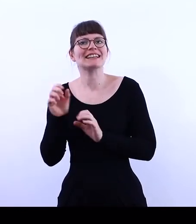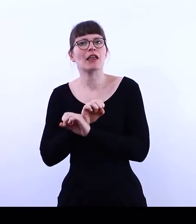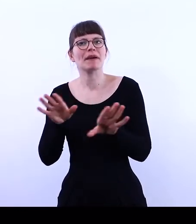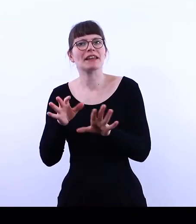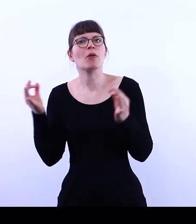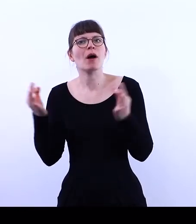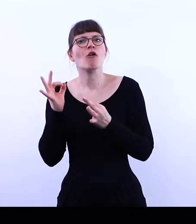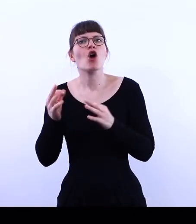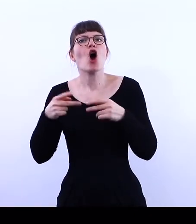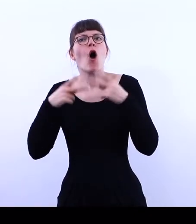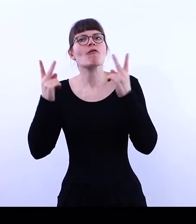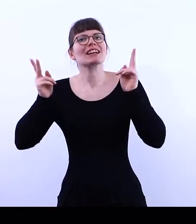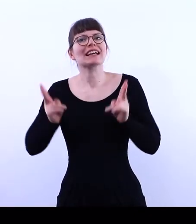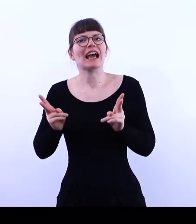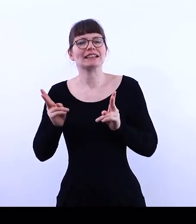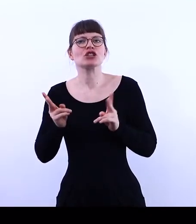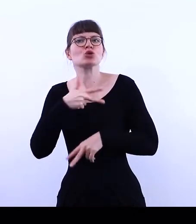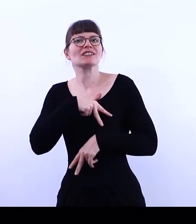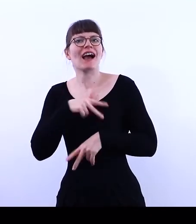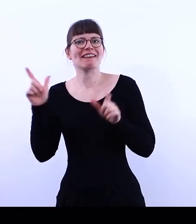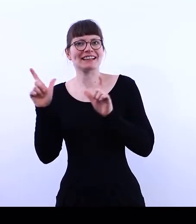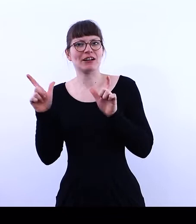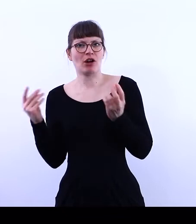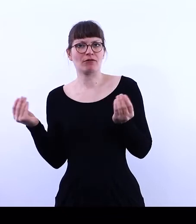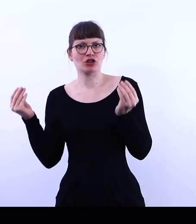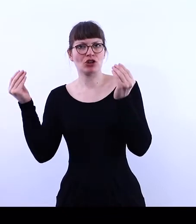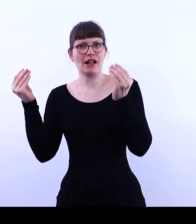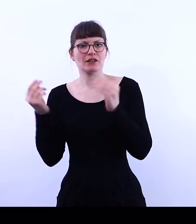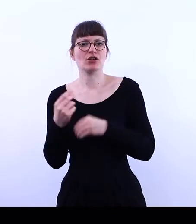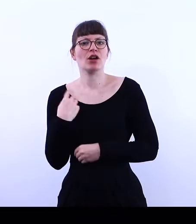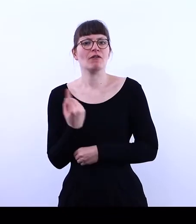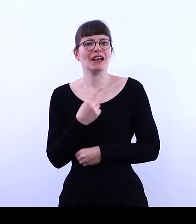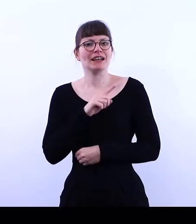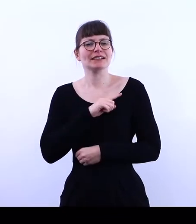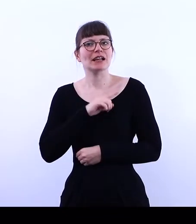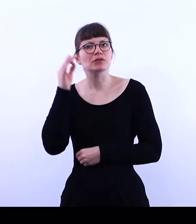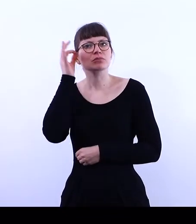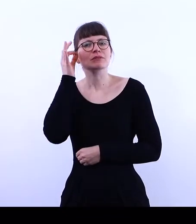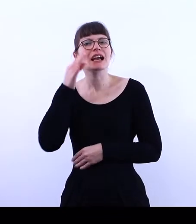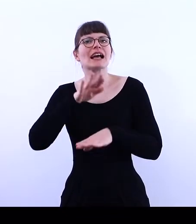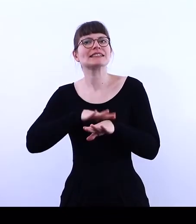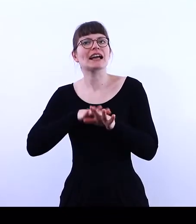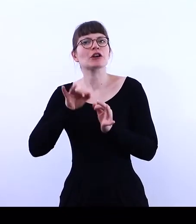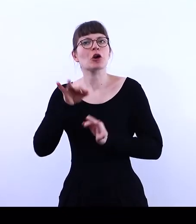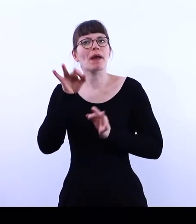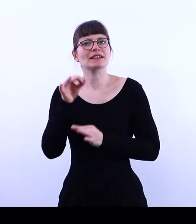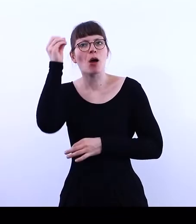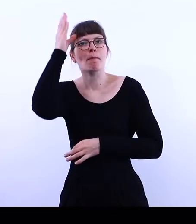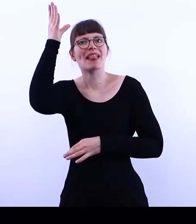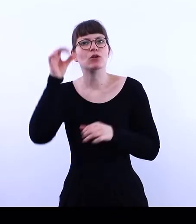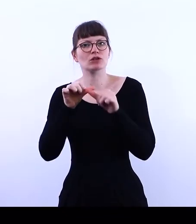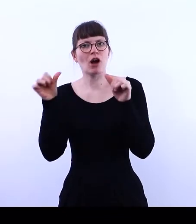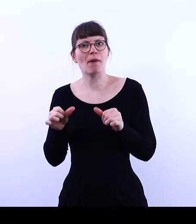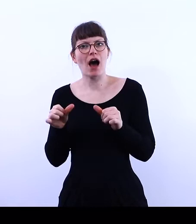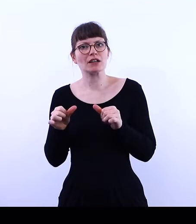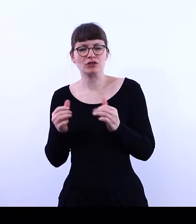solidarische Gesellschaft zu gestalten. Und wir entwickeln und implementieren zeitgemäße Bildungsformate und befähigen damit